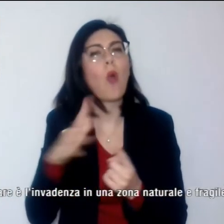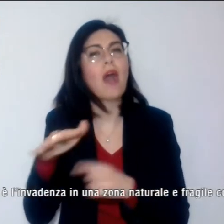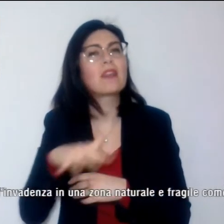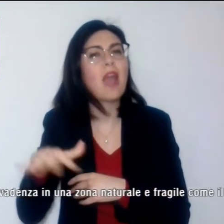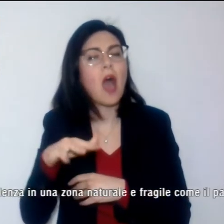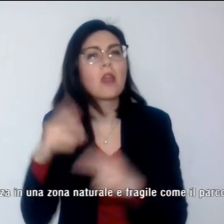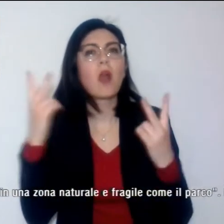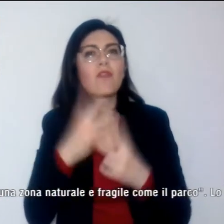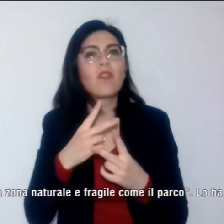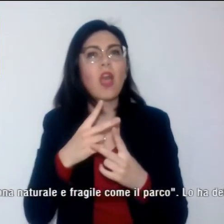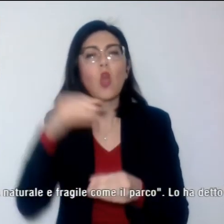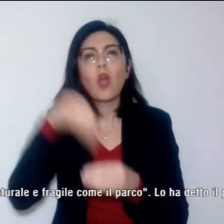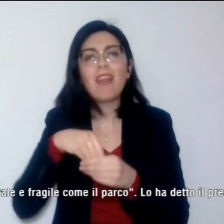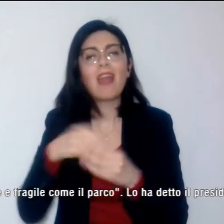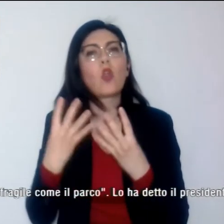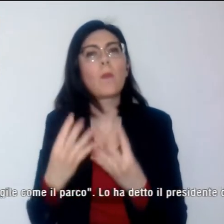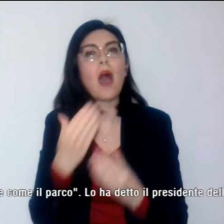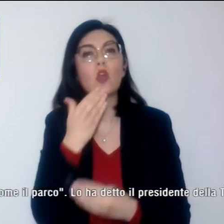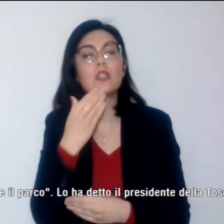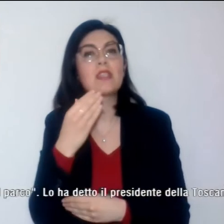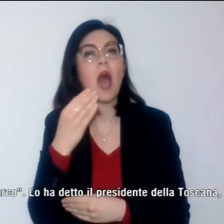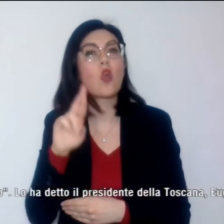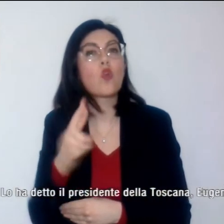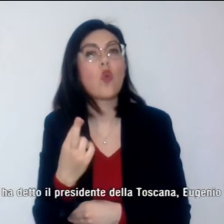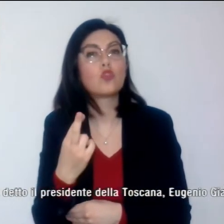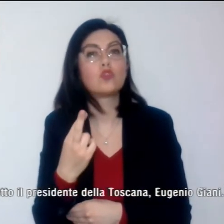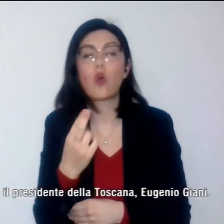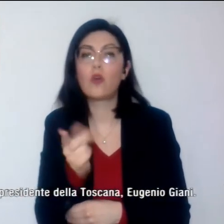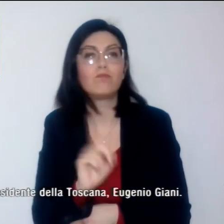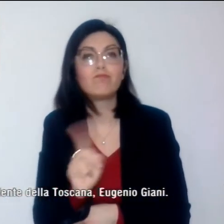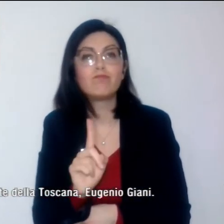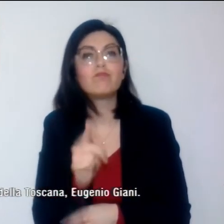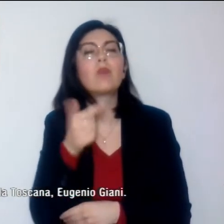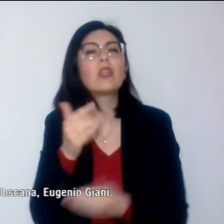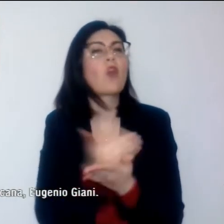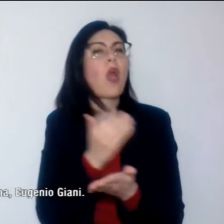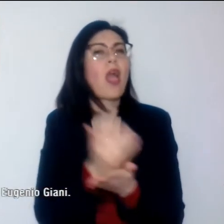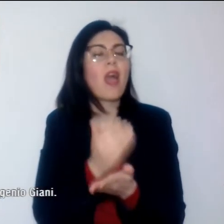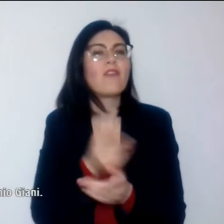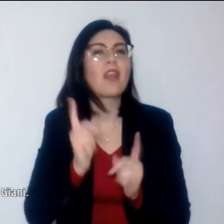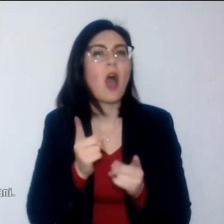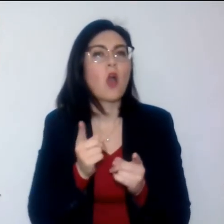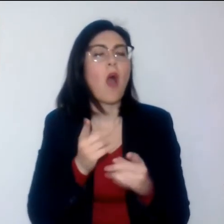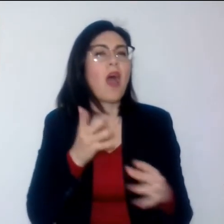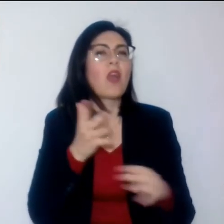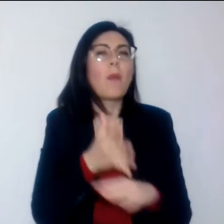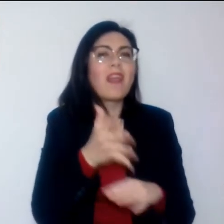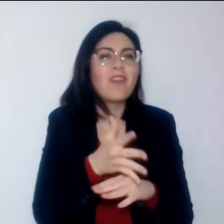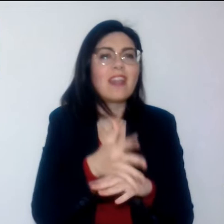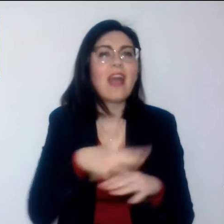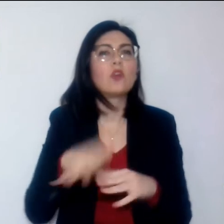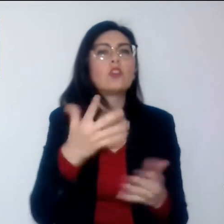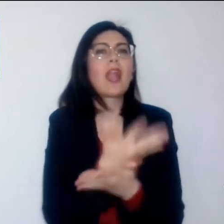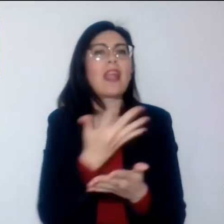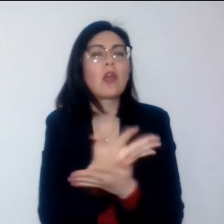parco di san rossore perché quello che c'è da evitare l invadenza in una zona naturale e fragile come il